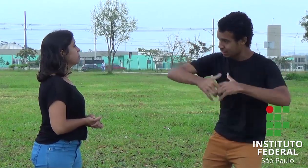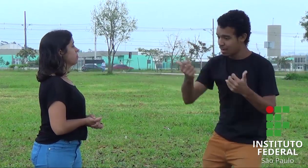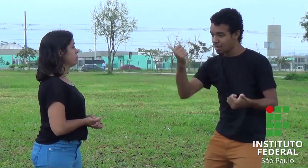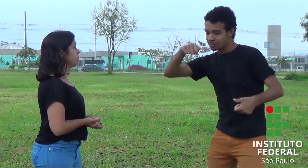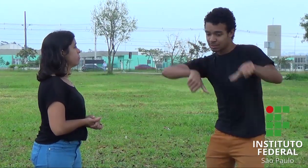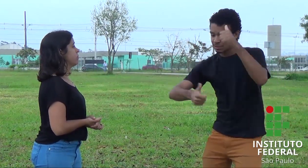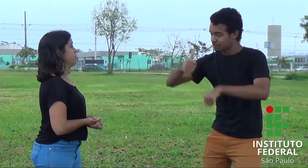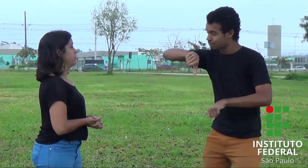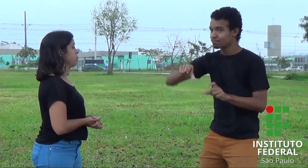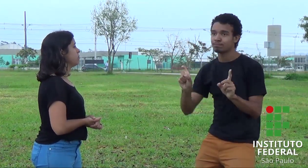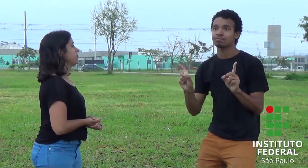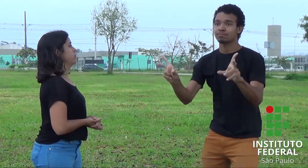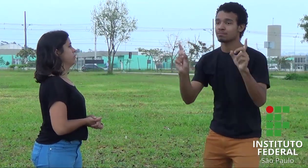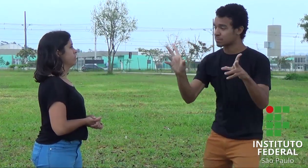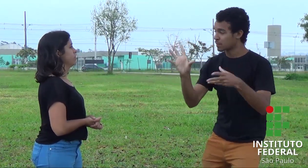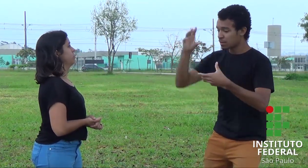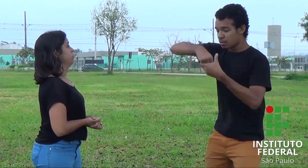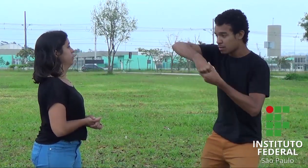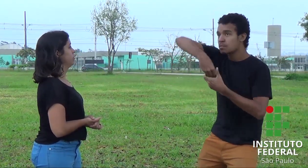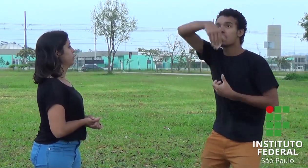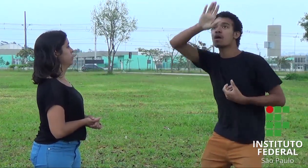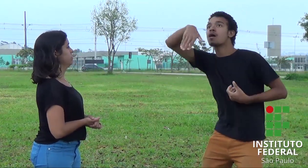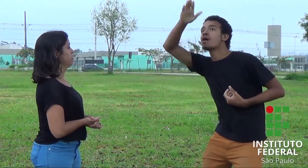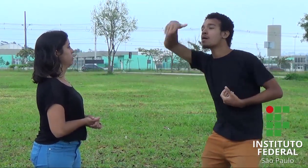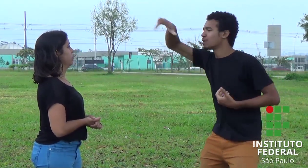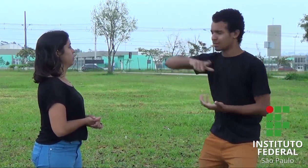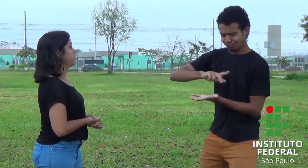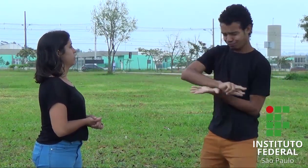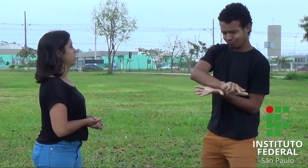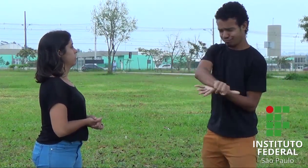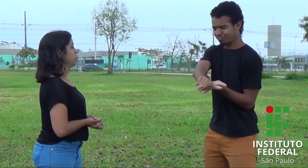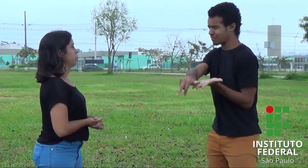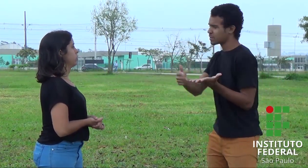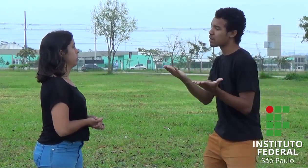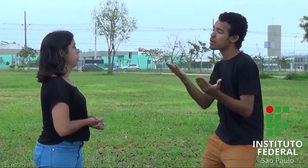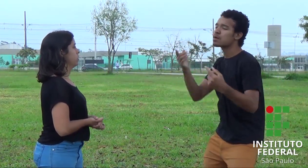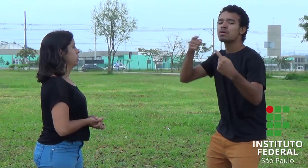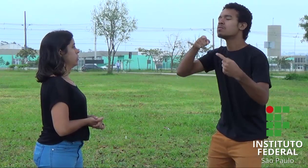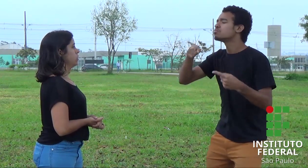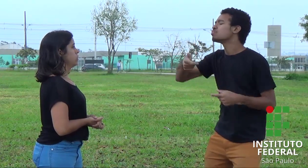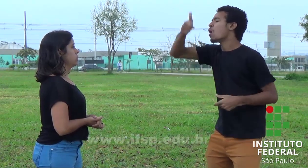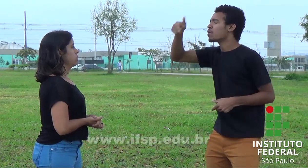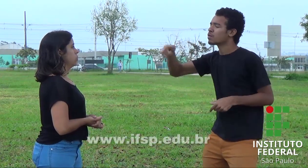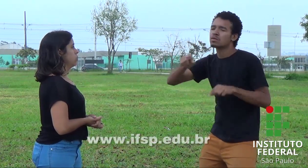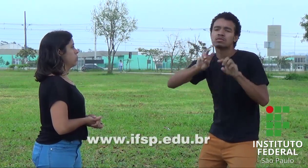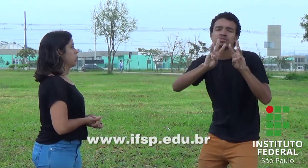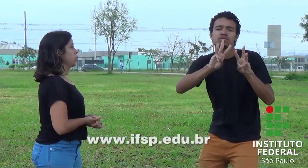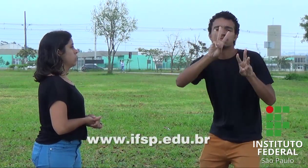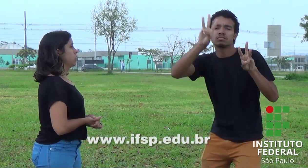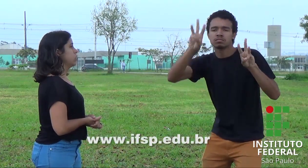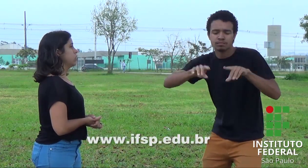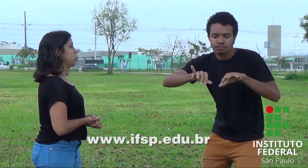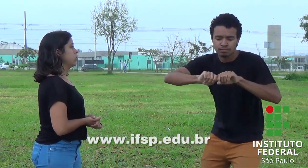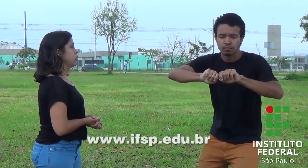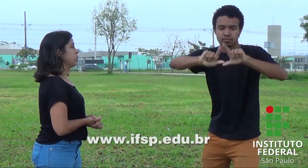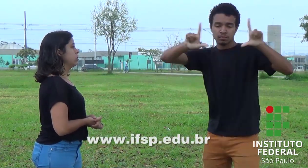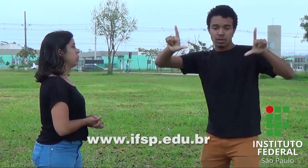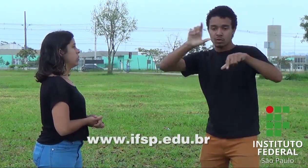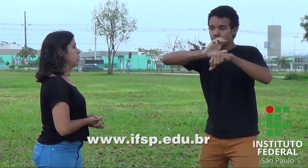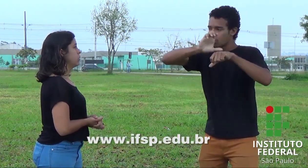mecânica, química, comércio, design de interiores e muito mais. Você pode acessar o site, onde terá uma lista com todos os cursos e